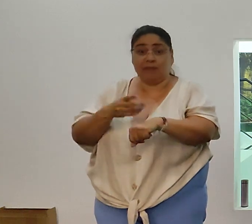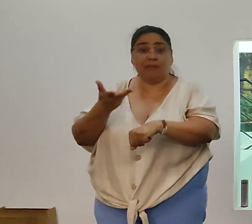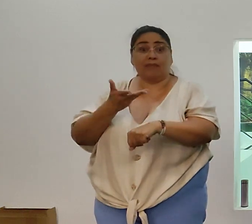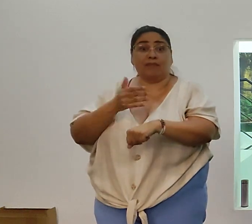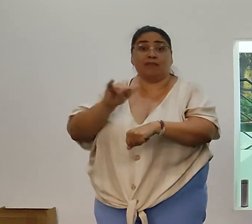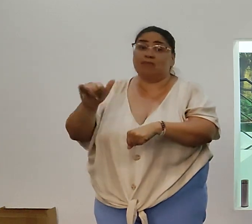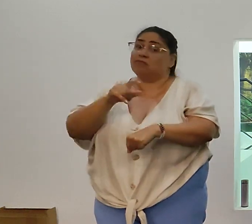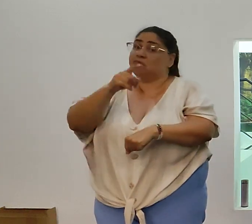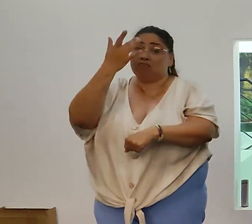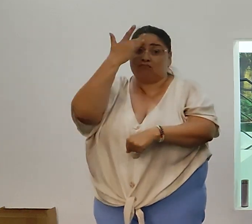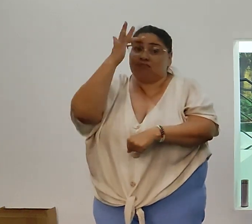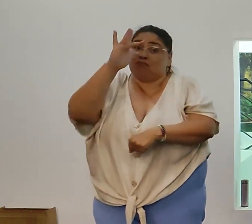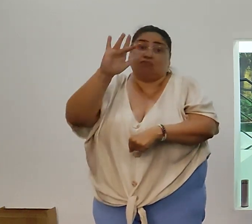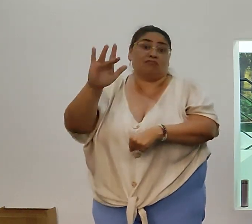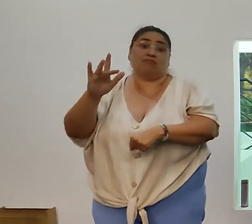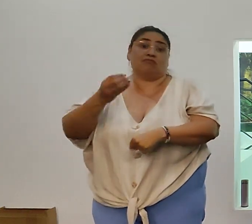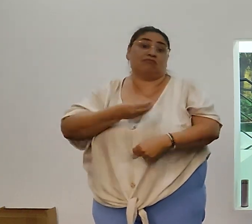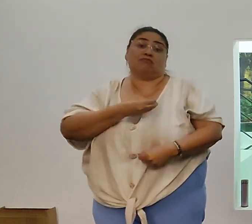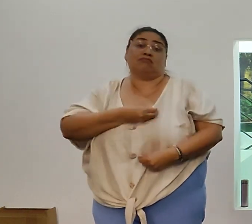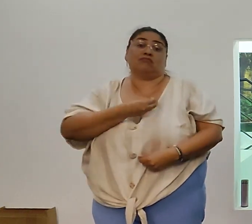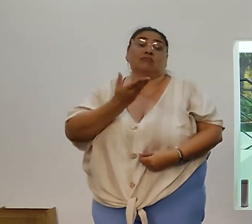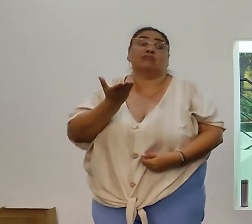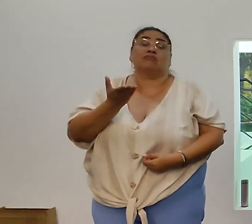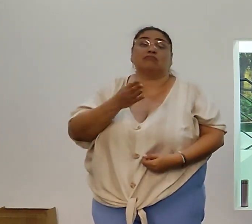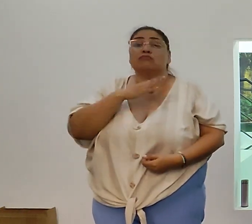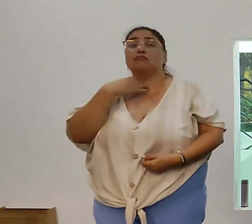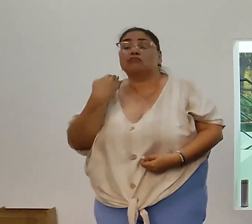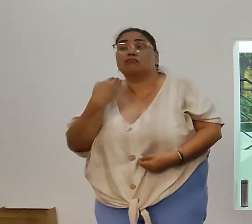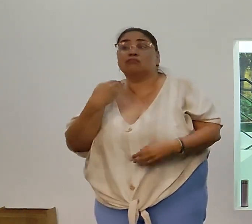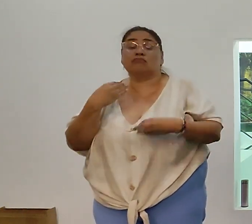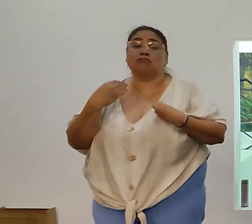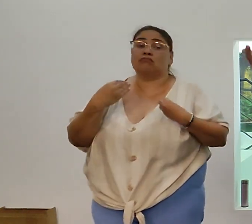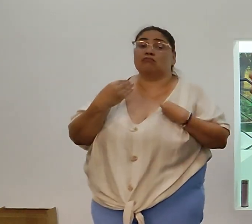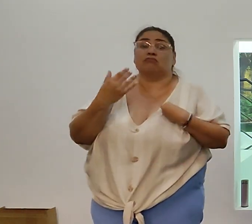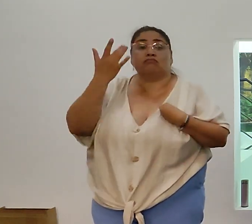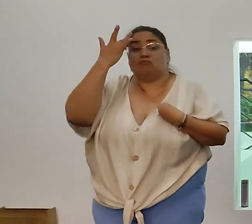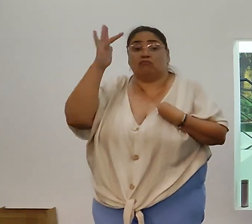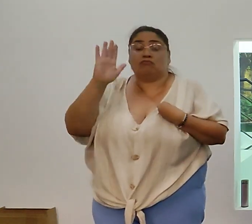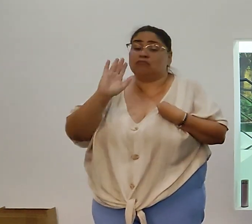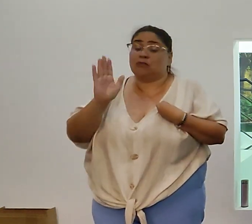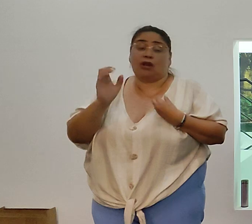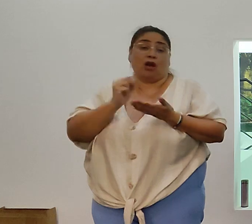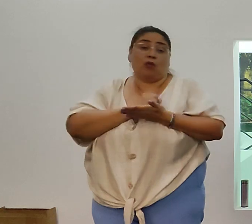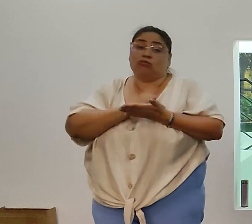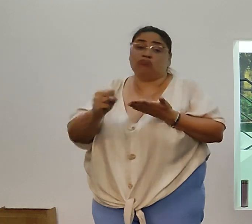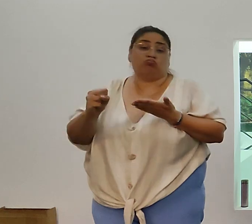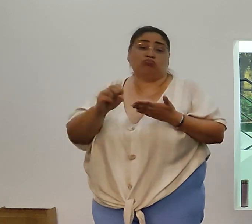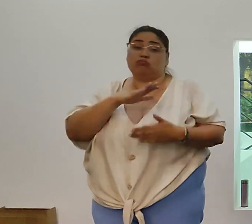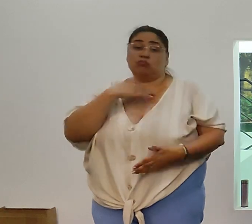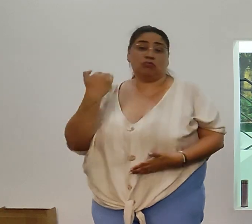sabe quantos dias mais Deus vai dar para mim e para você nesta terra, e depois que nós partirmos daqui